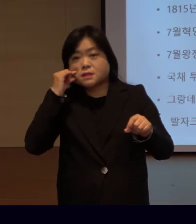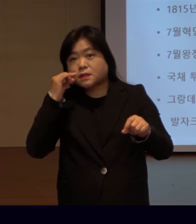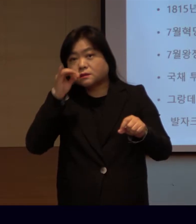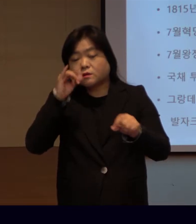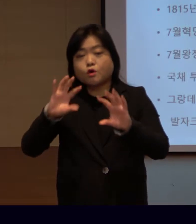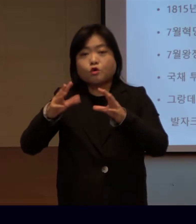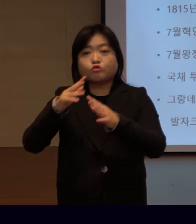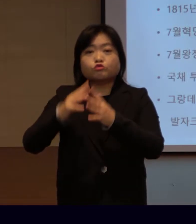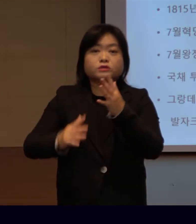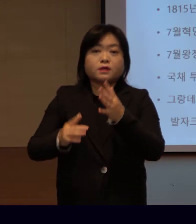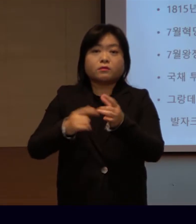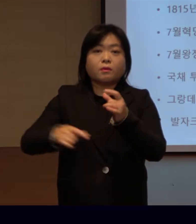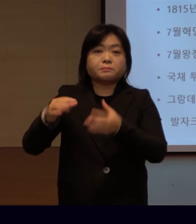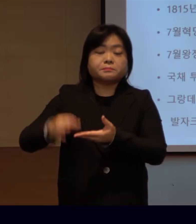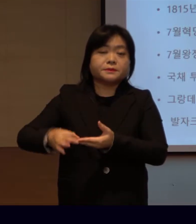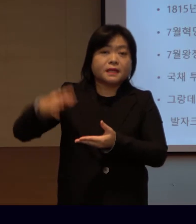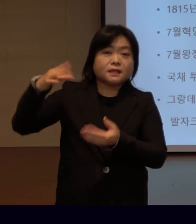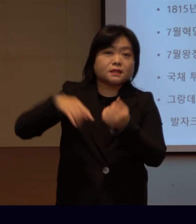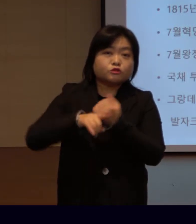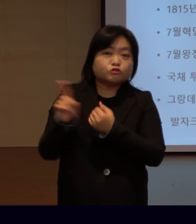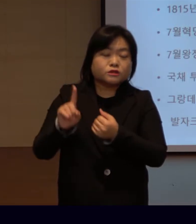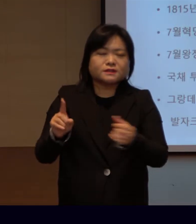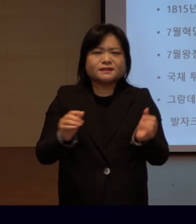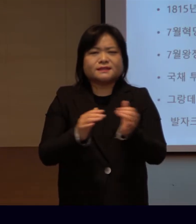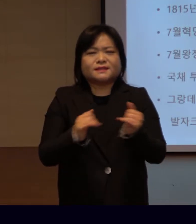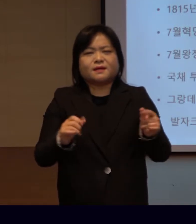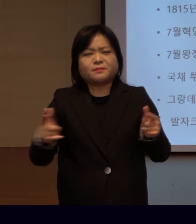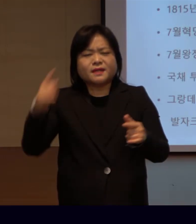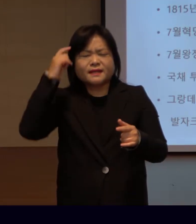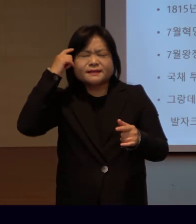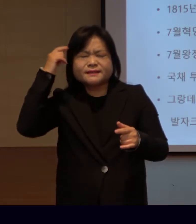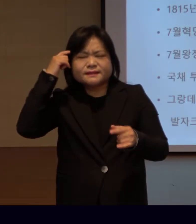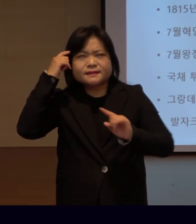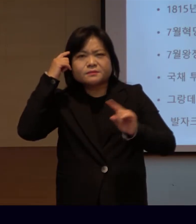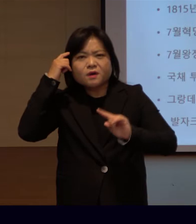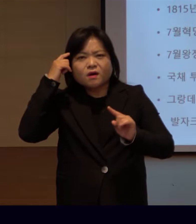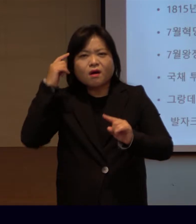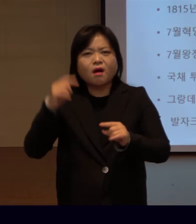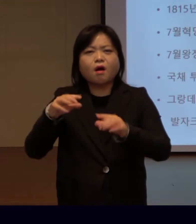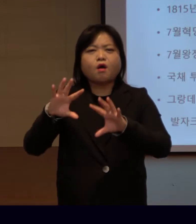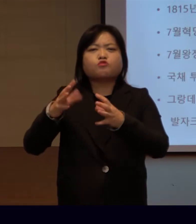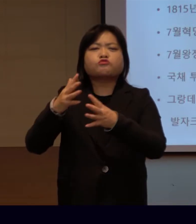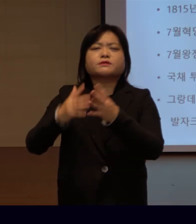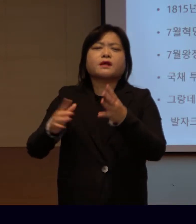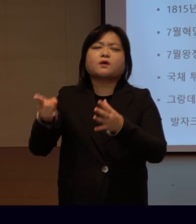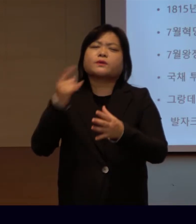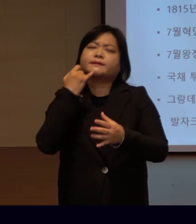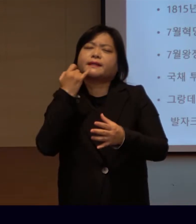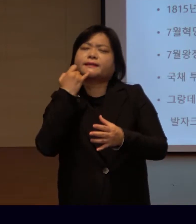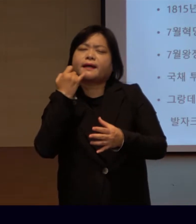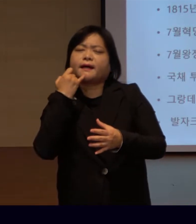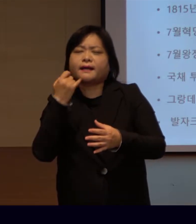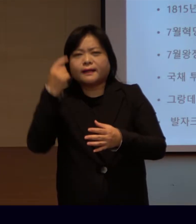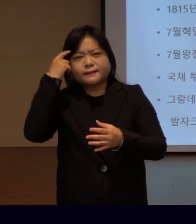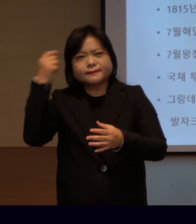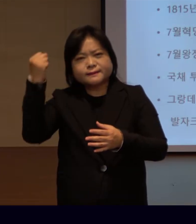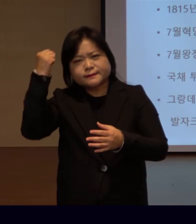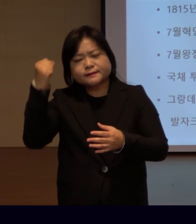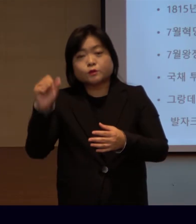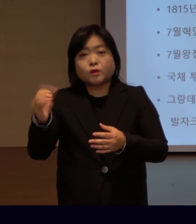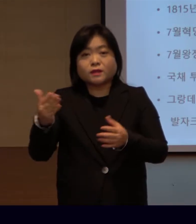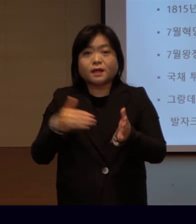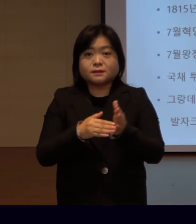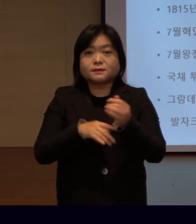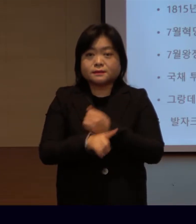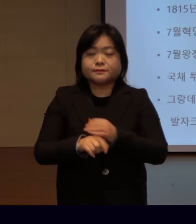국채값이 더 비싸다는 얘기는 이제 사람들이 인식이 국채가 괜찮구나 하는 인식을 갖고 왔다는